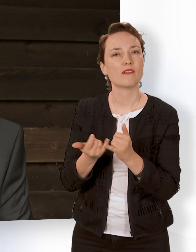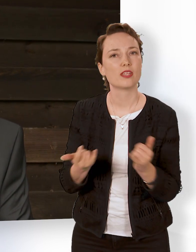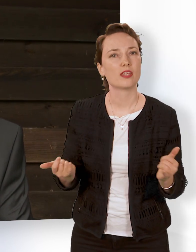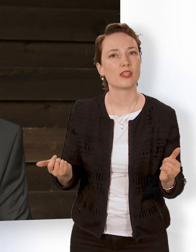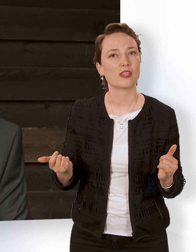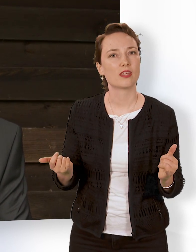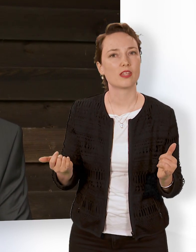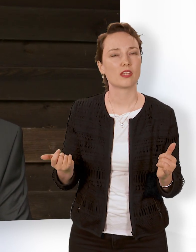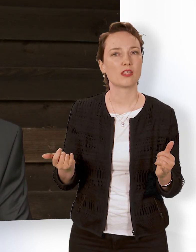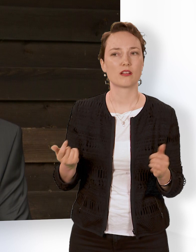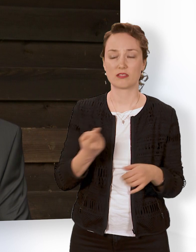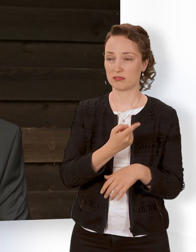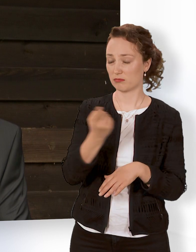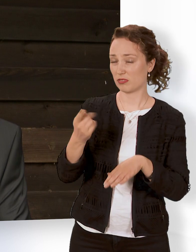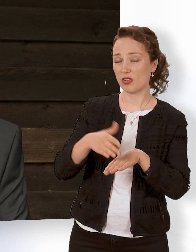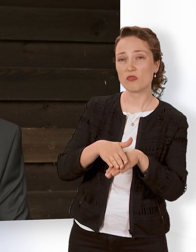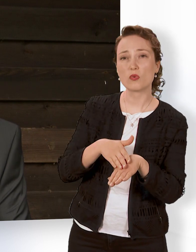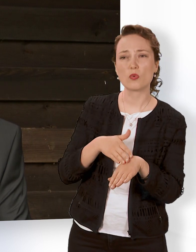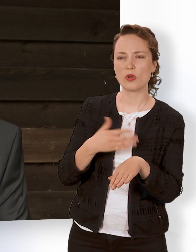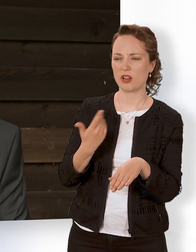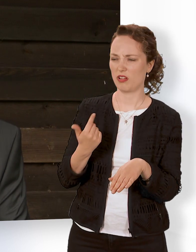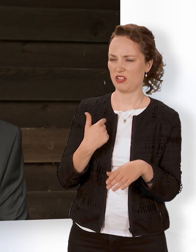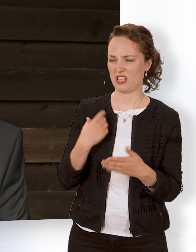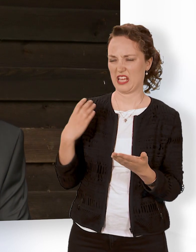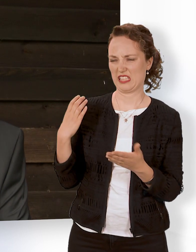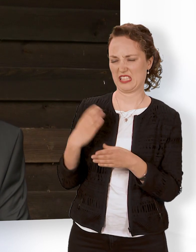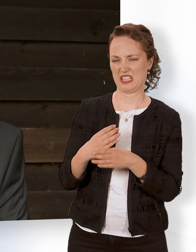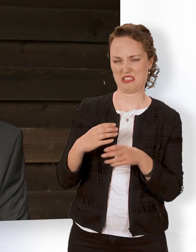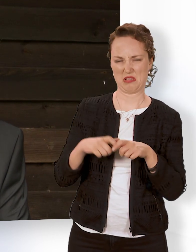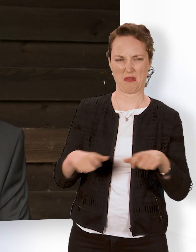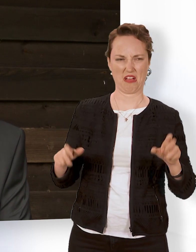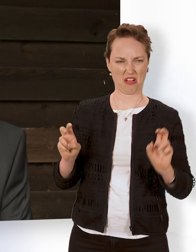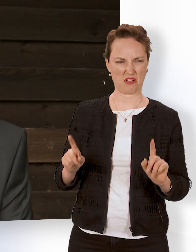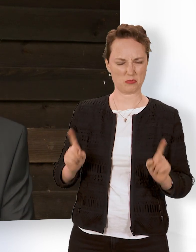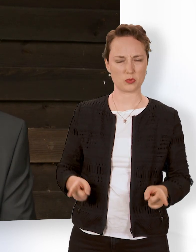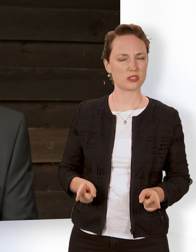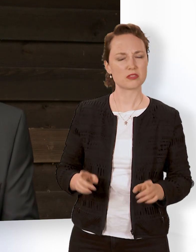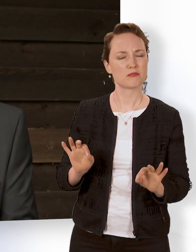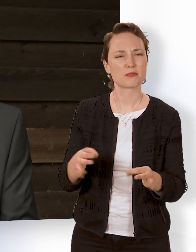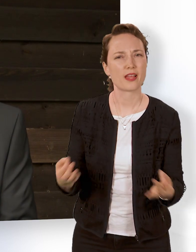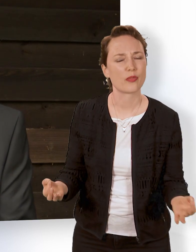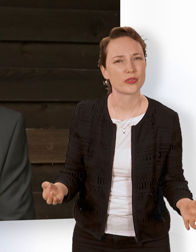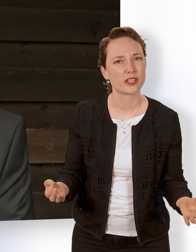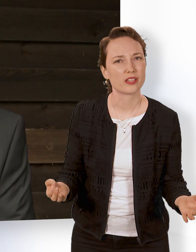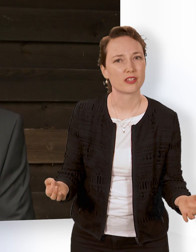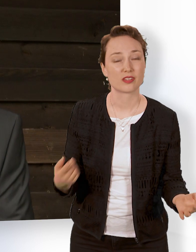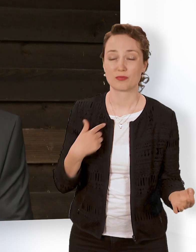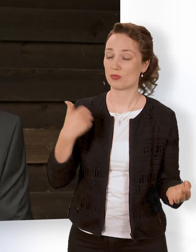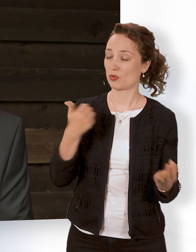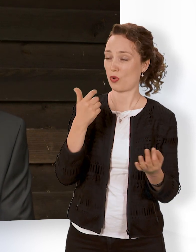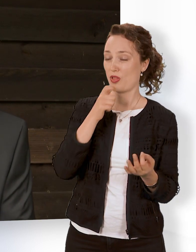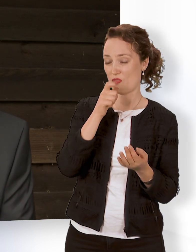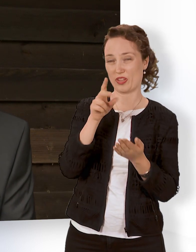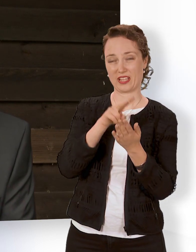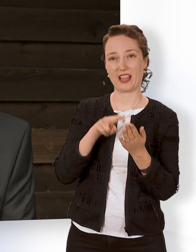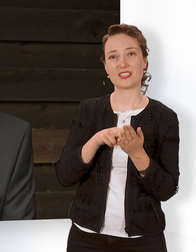Keiner von uns braucht mehr das Gefühl zu haben, auf der Ersatzbank zu sitzen. Ich habe ein wunderbares Wort gelesen von John